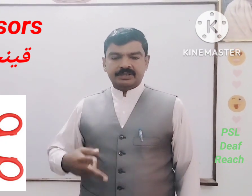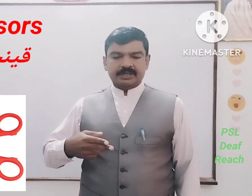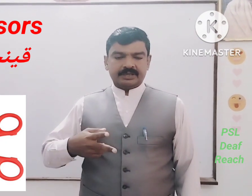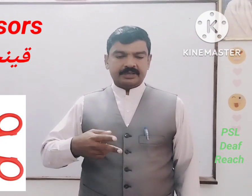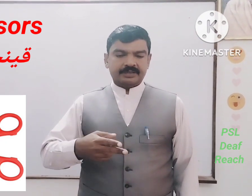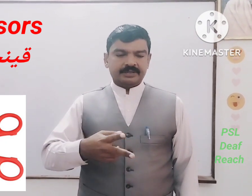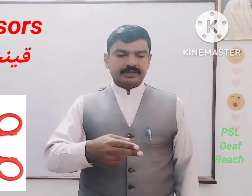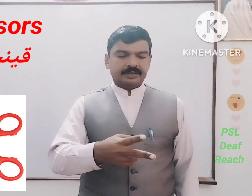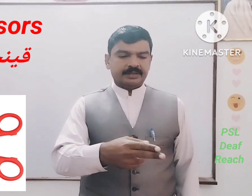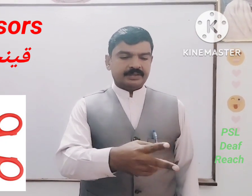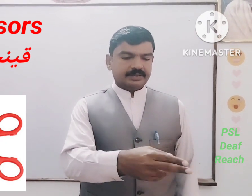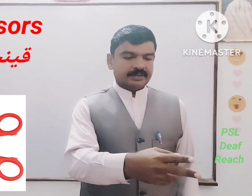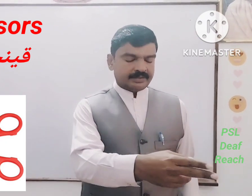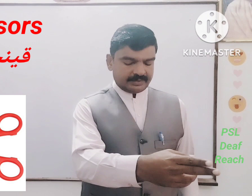सीजर,